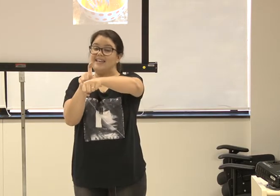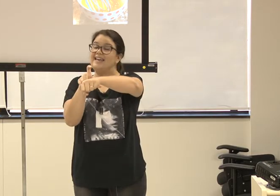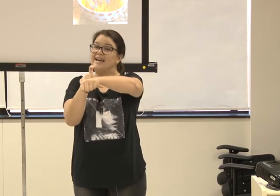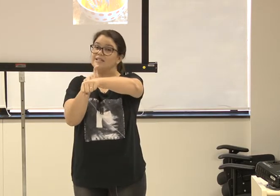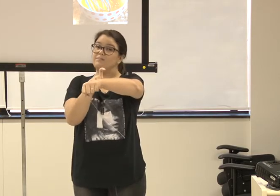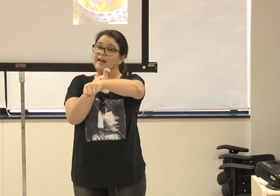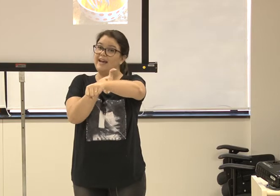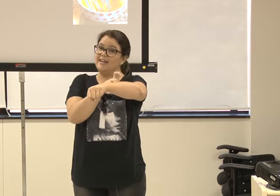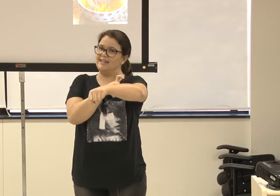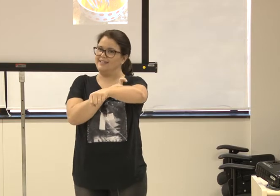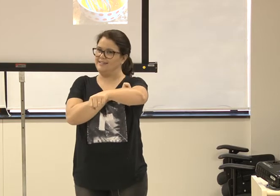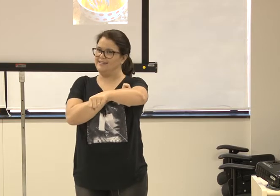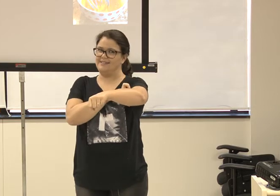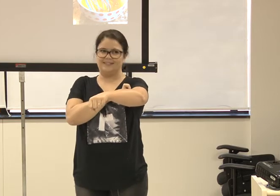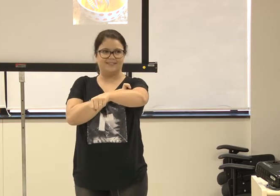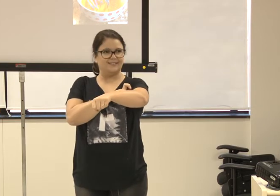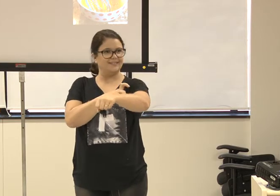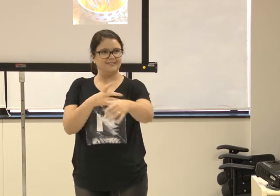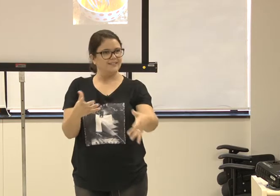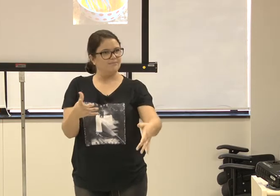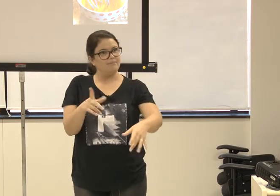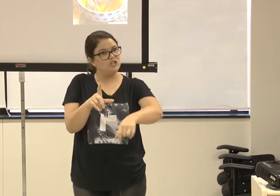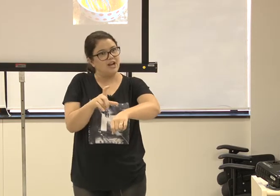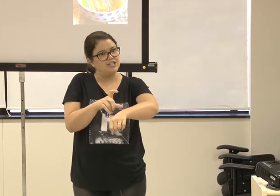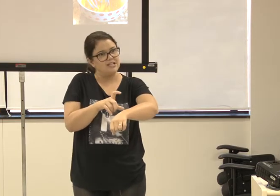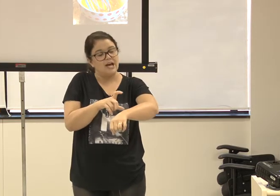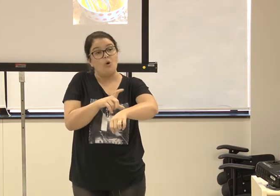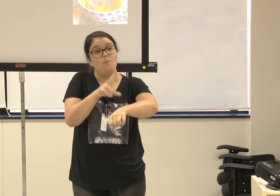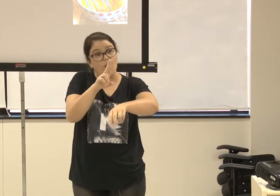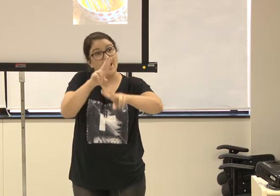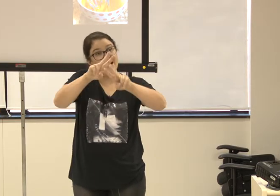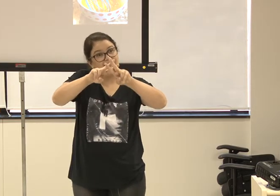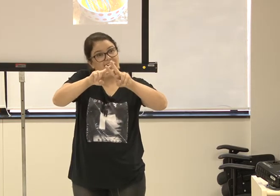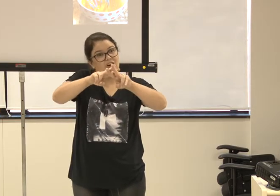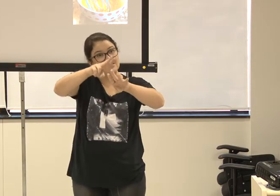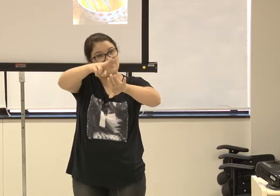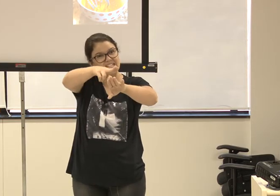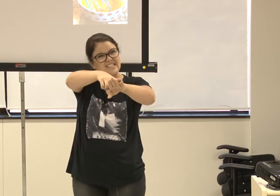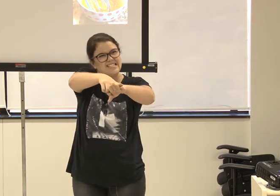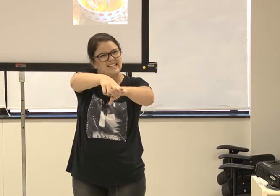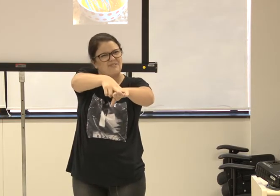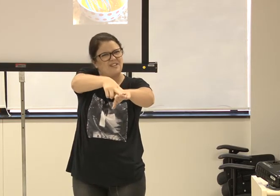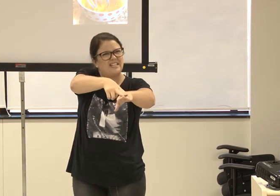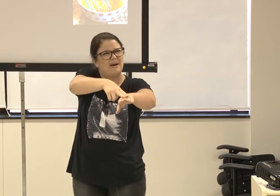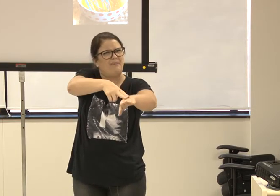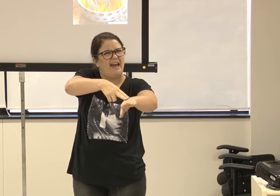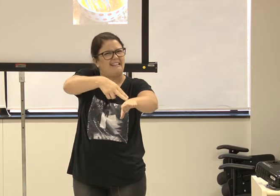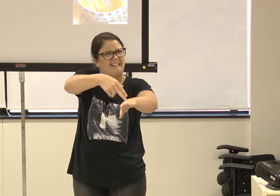é spray. Metiolate, o bom era aquele negocinho fazendo assim, na ferida aberta.